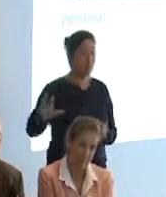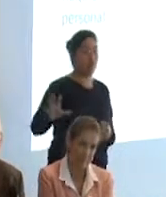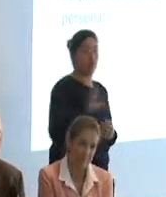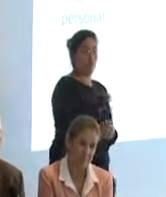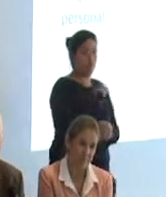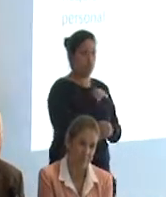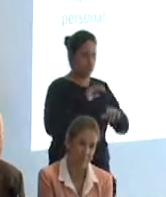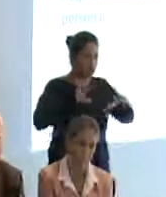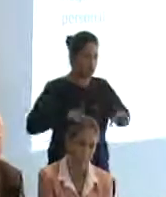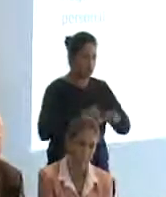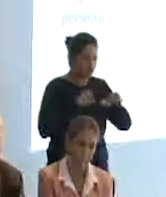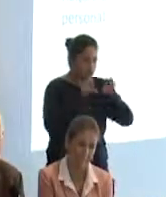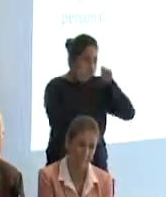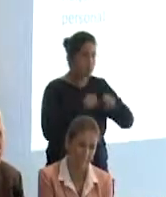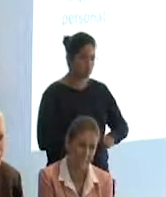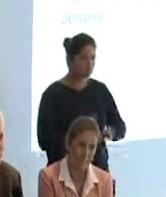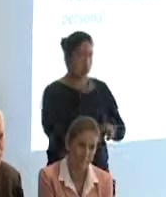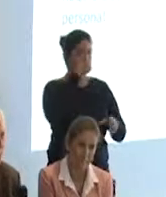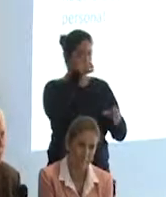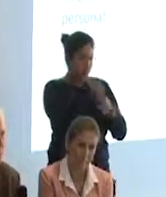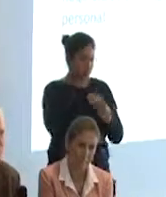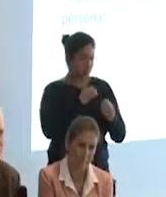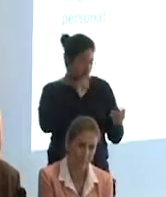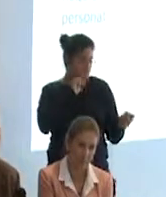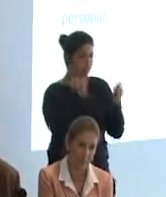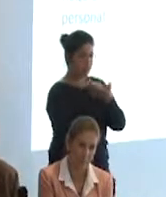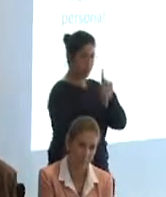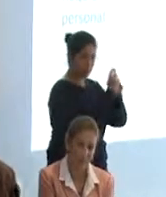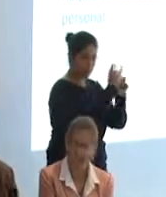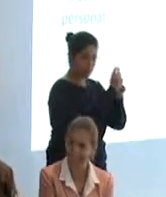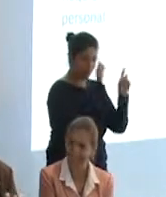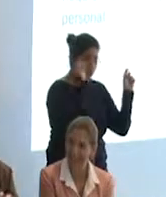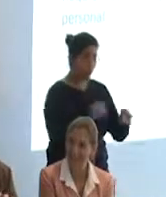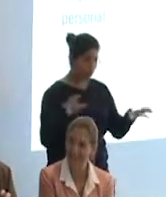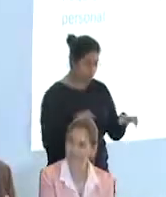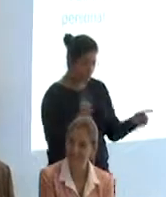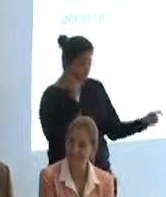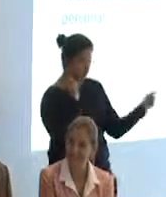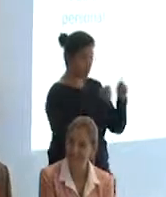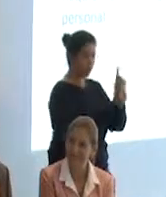¿Acaso toda actividad puede ser formulada en palabras? No toda, pero